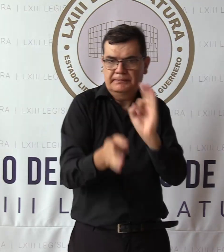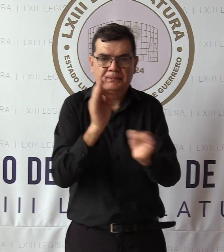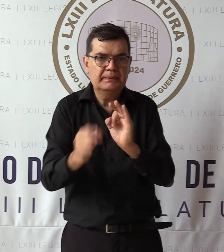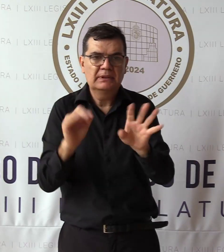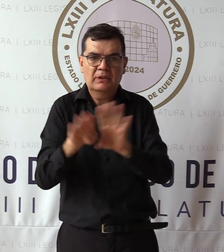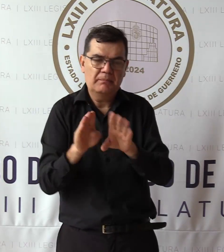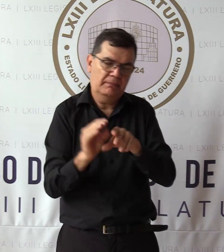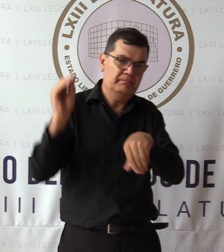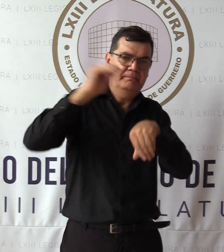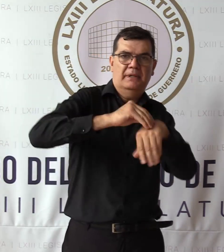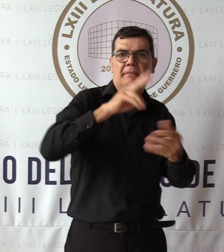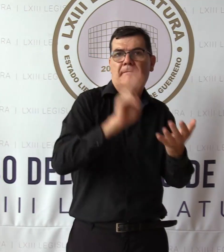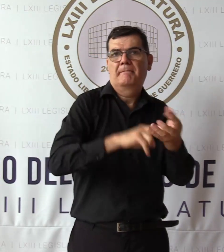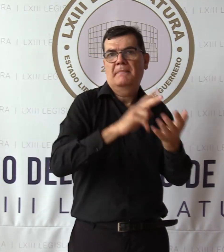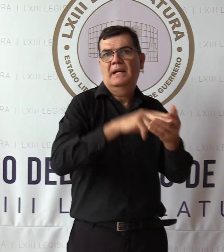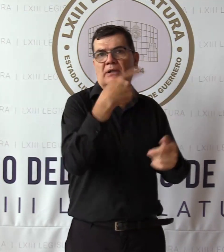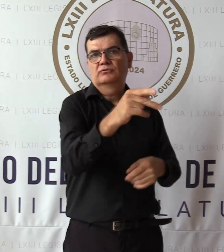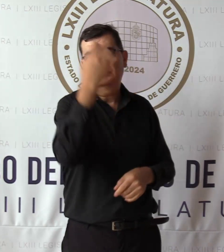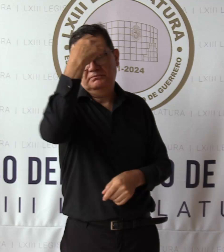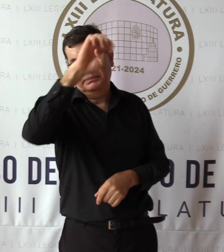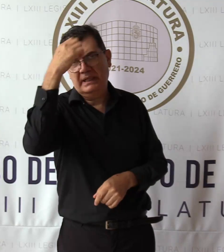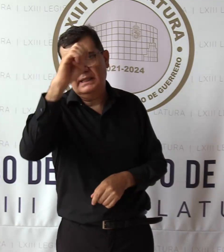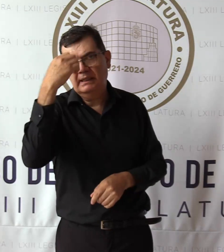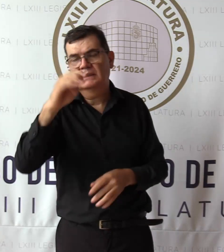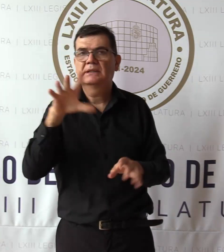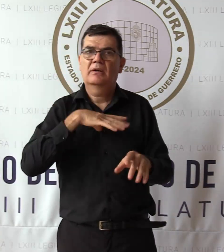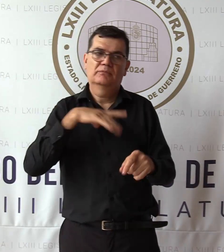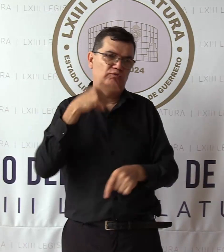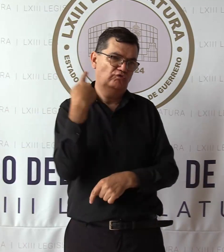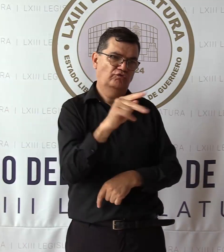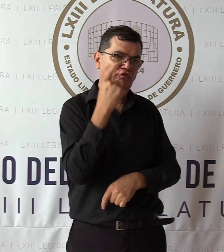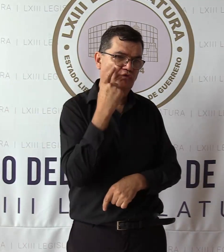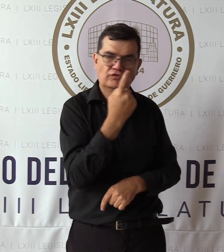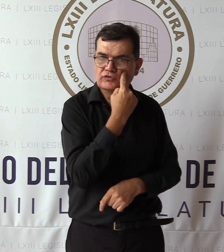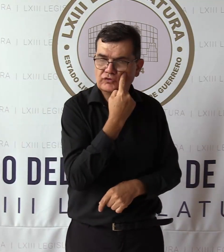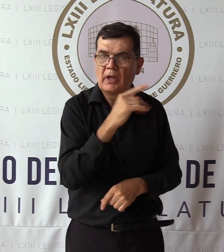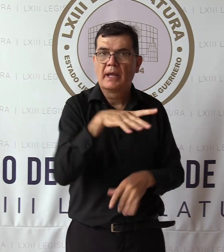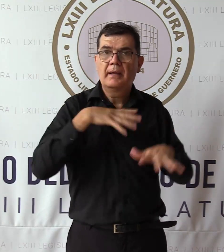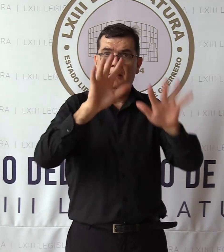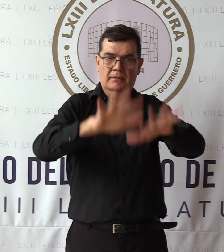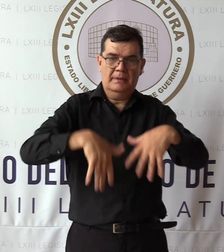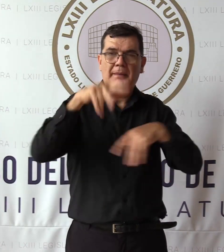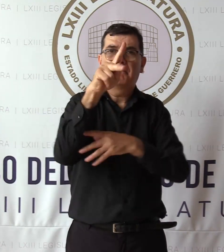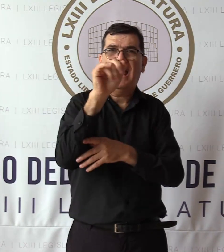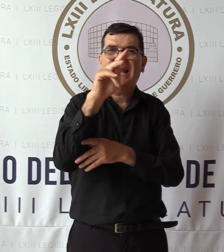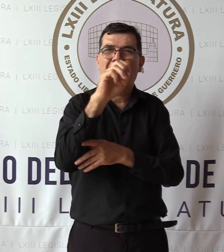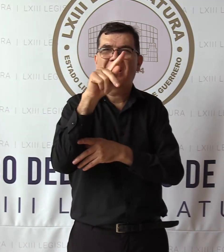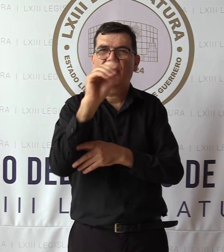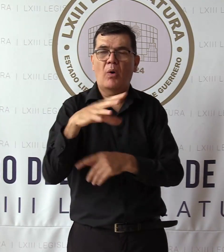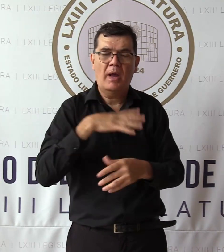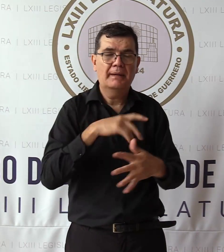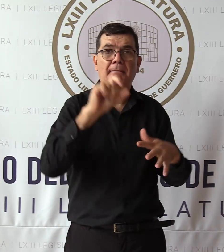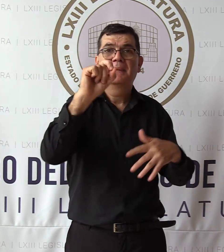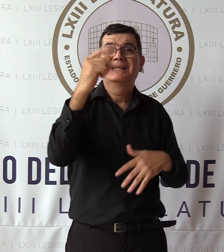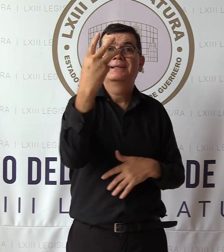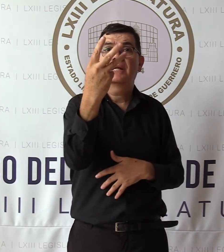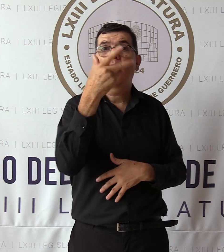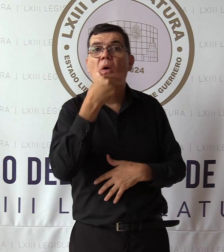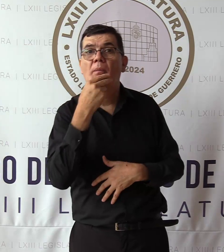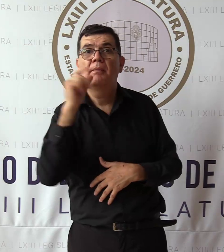enriquecieran con su experiencia de vida y cosmovisión. El Parlamento estuvo conformado por 23 hombres y 23 mujeres,